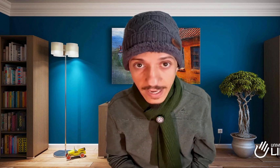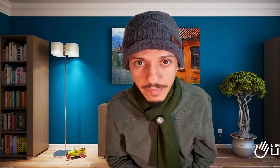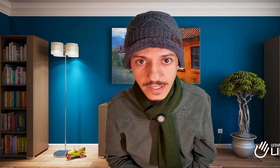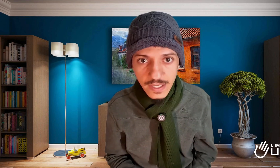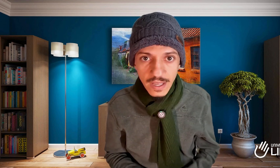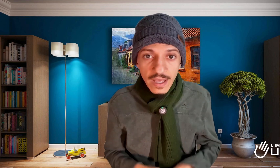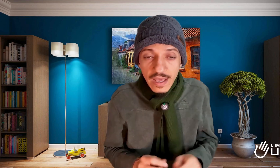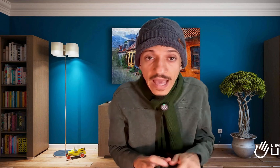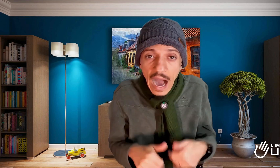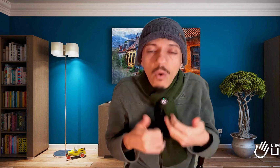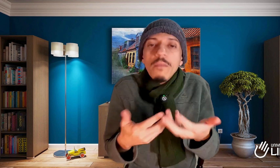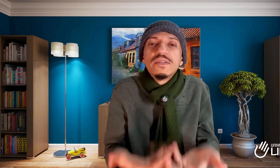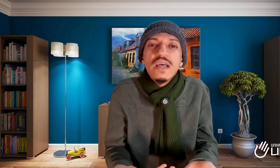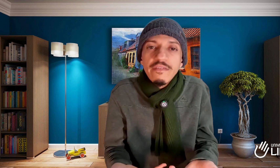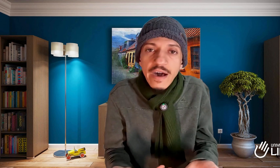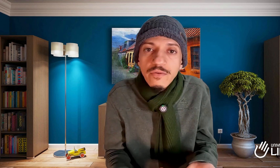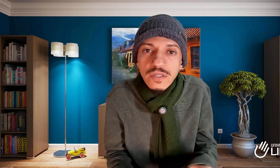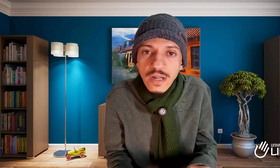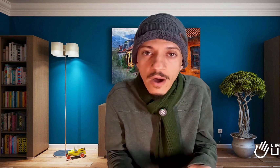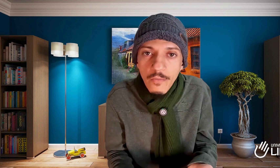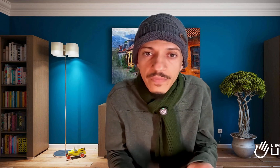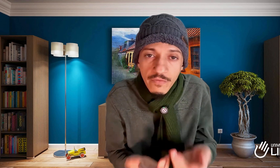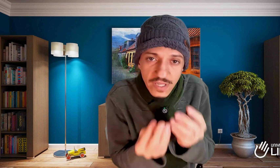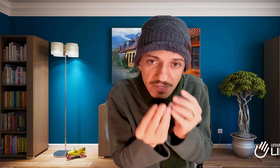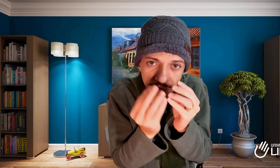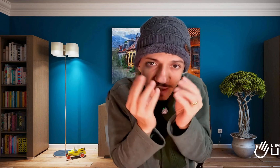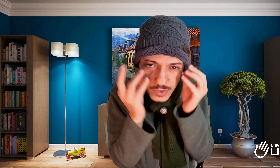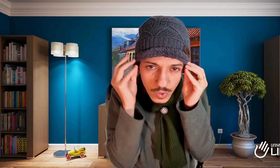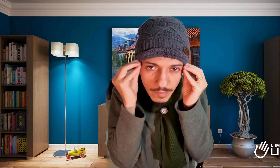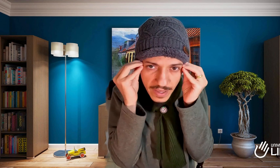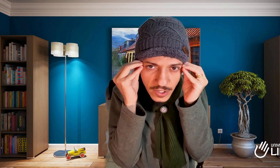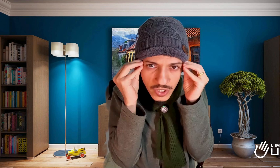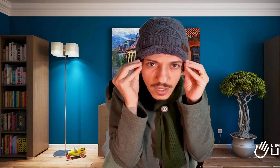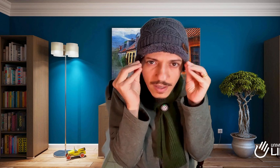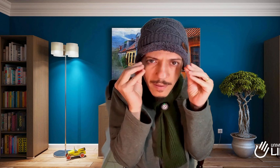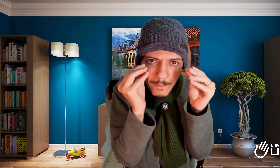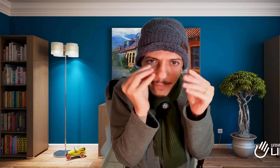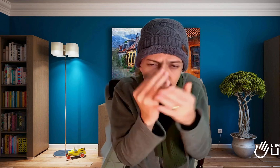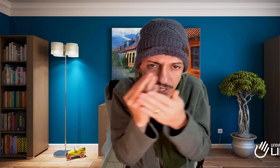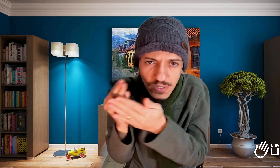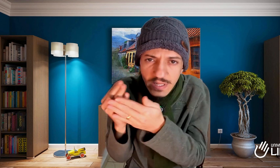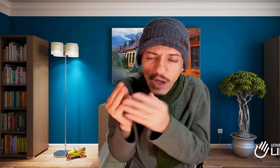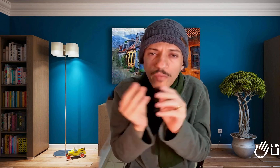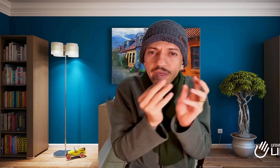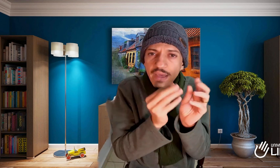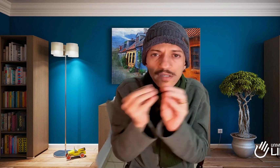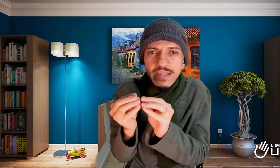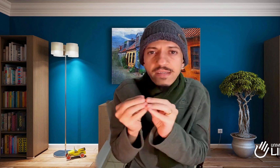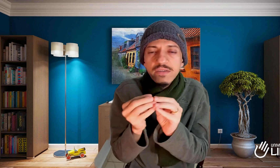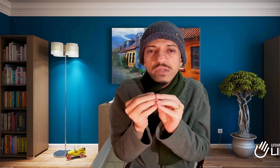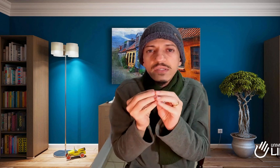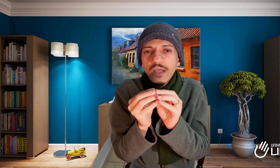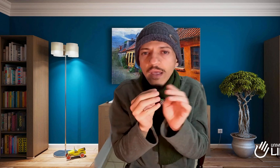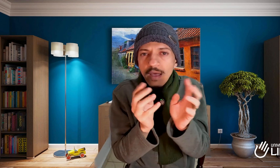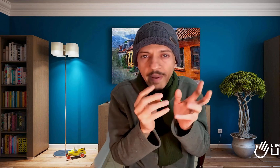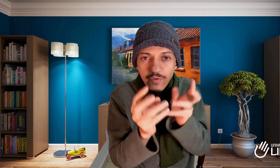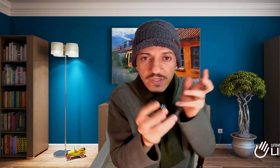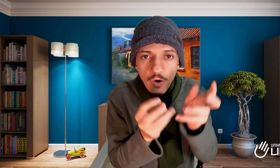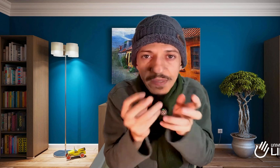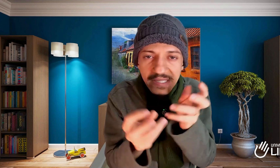Libras. E ao observar um sinal, você tem que na sua mente partir o sinal em pequenos pedacinhos assim para você observar